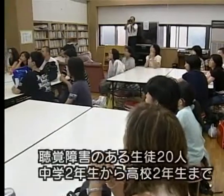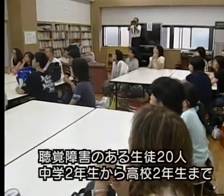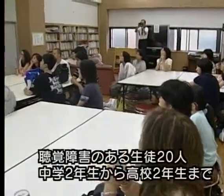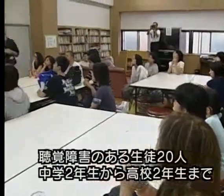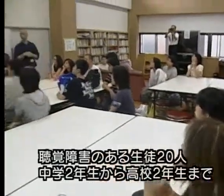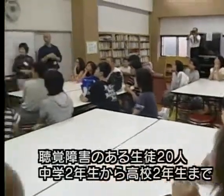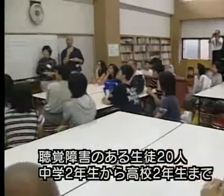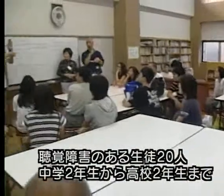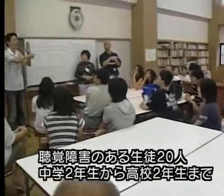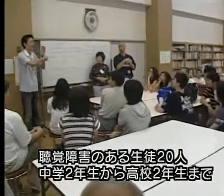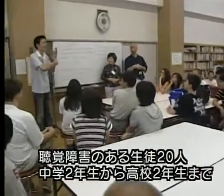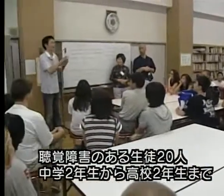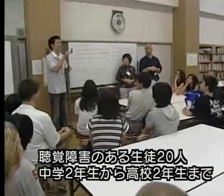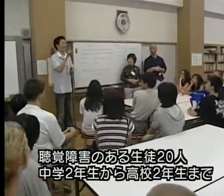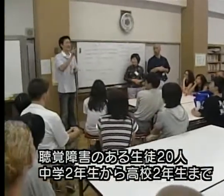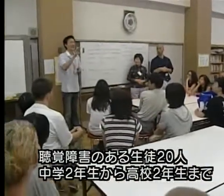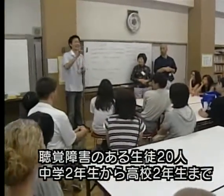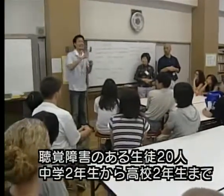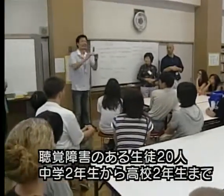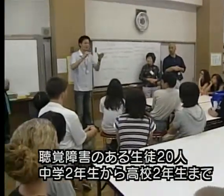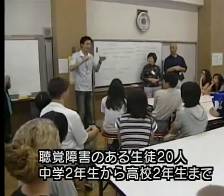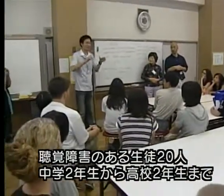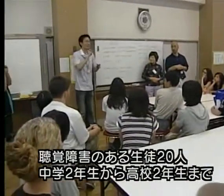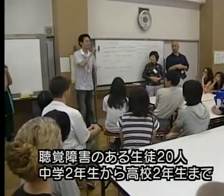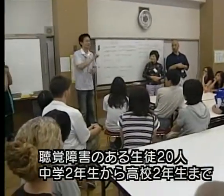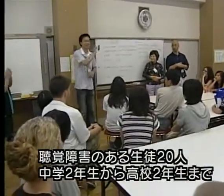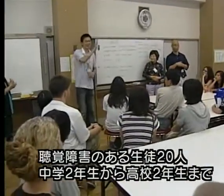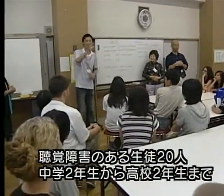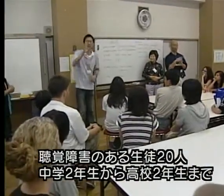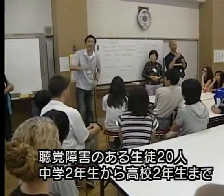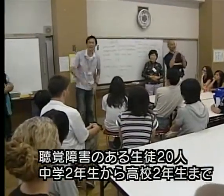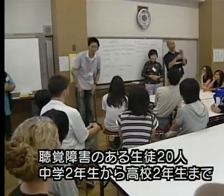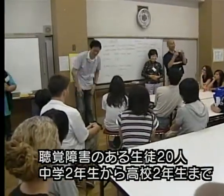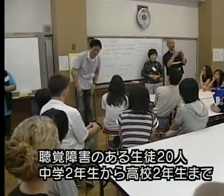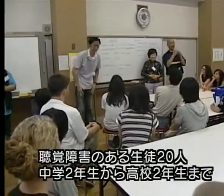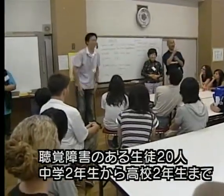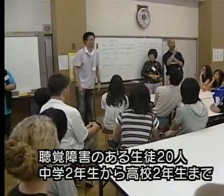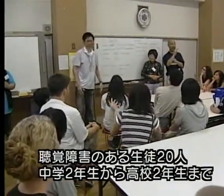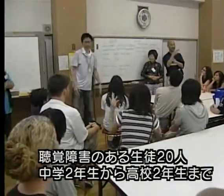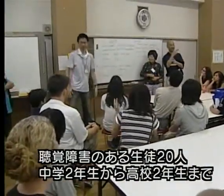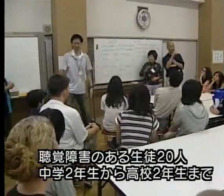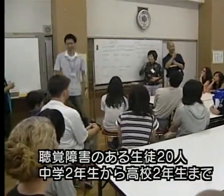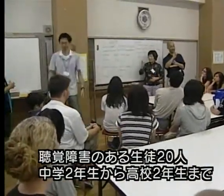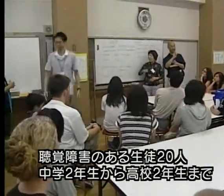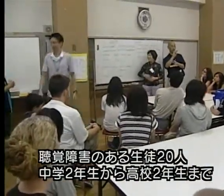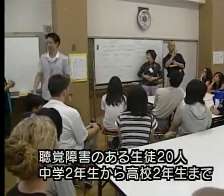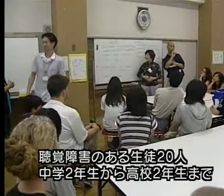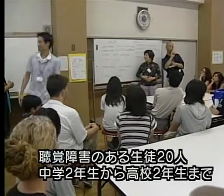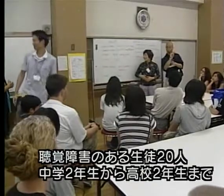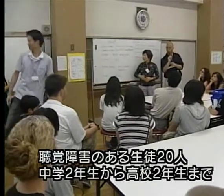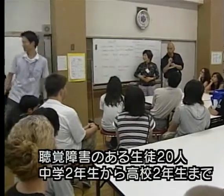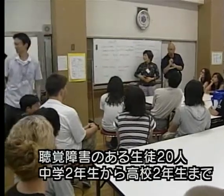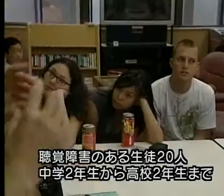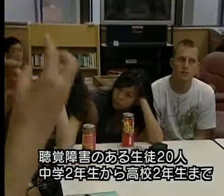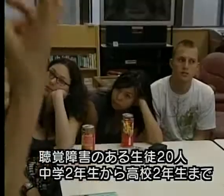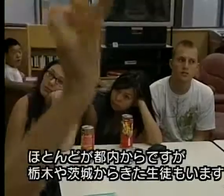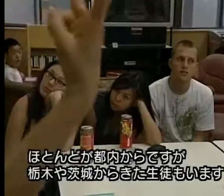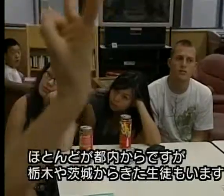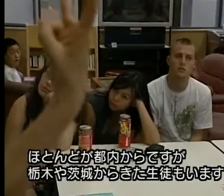公募で集まった聴覚障害のある生徒20人、中学2年生から高校2年生までほとんどが